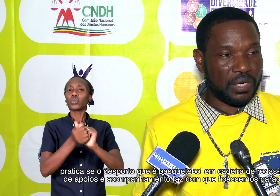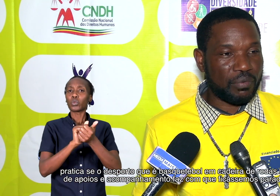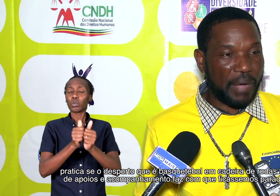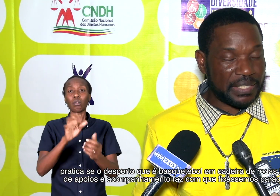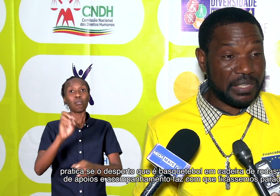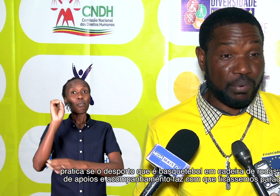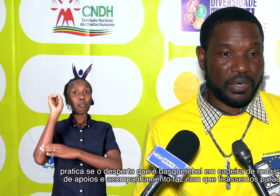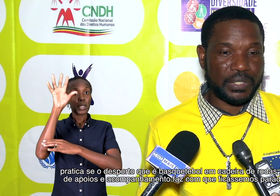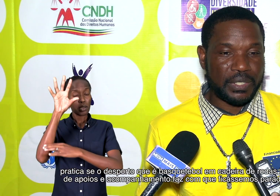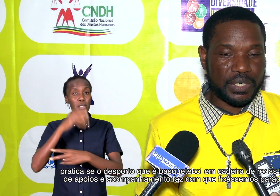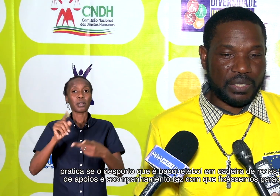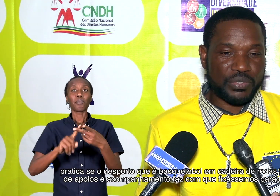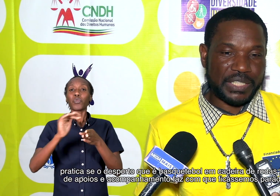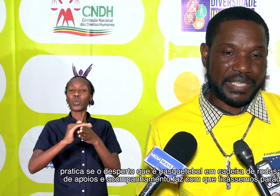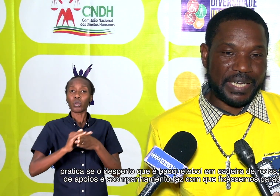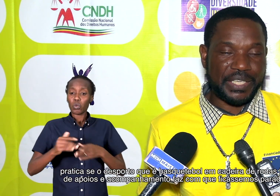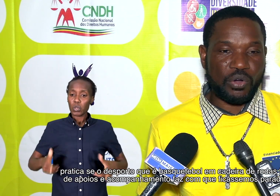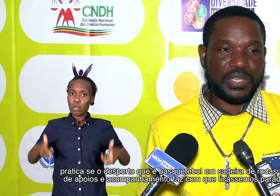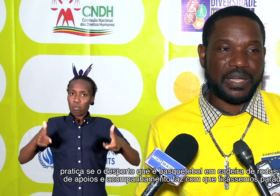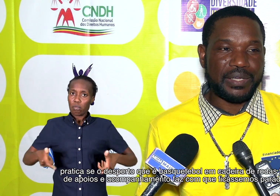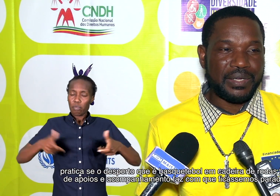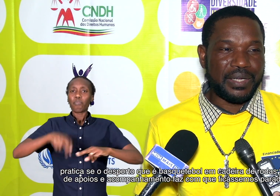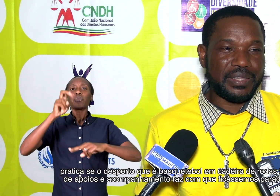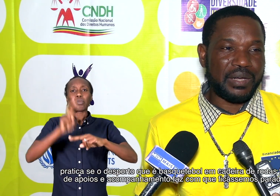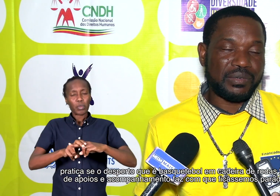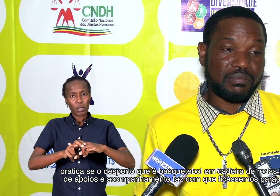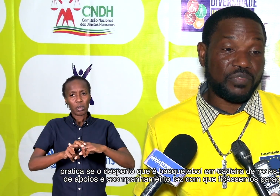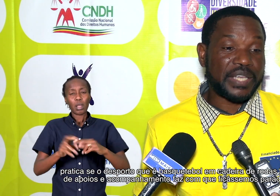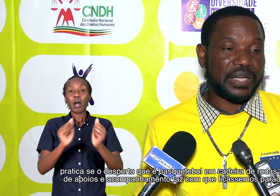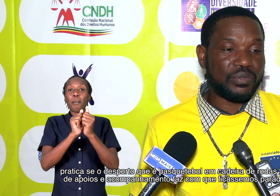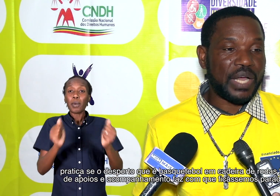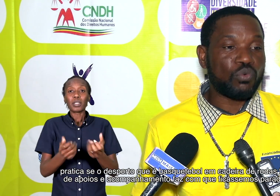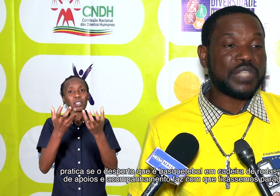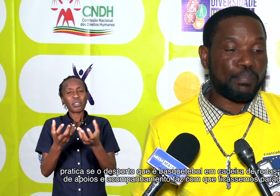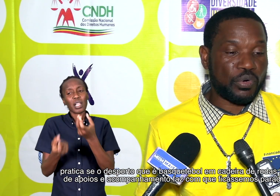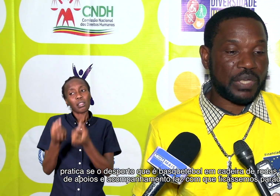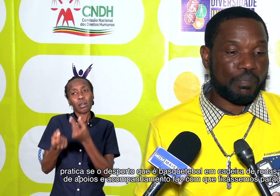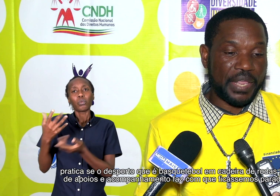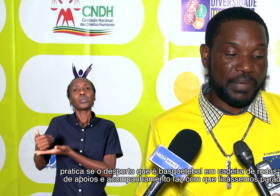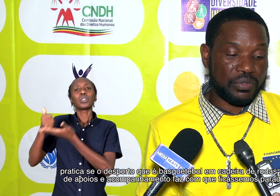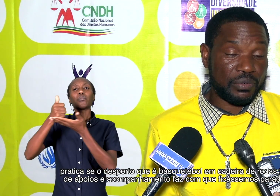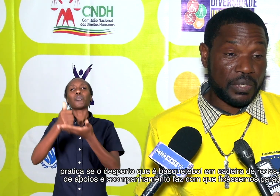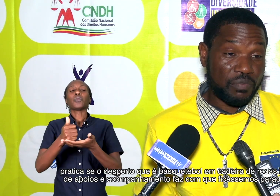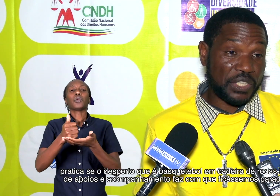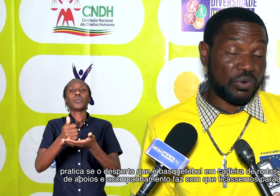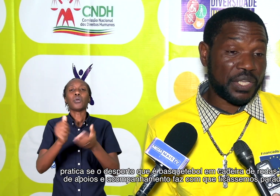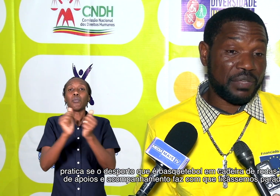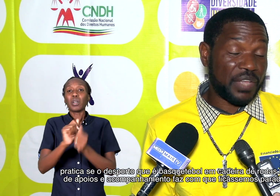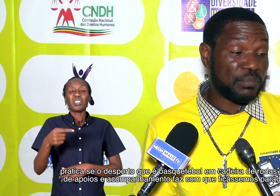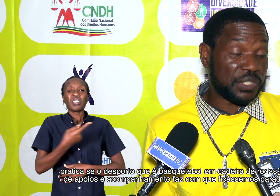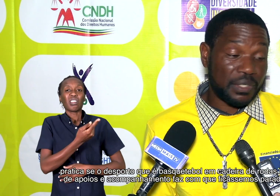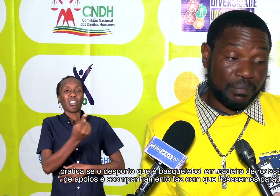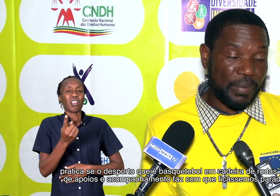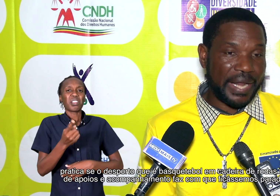que é basquetebol, que se usa as cadeiras de roda. Então, faltando de alguns apoios, acompanhamento, faz com